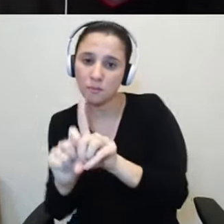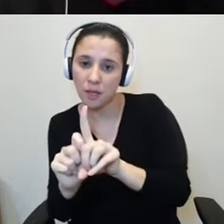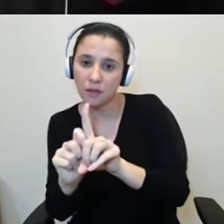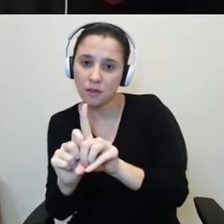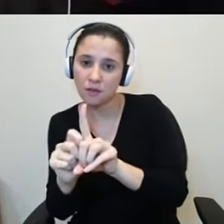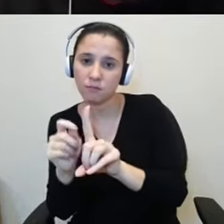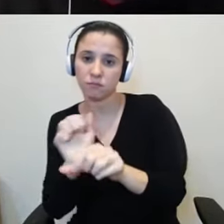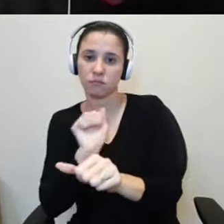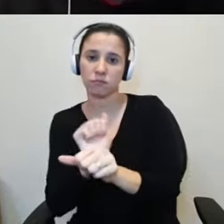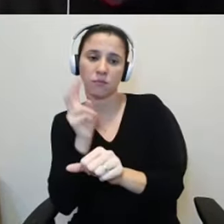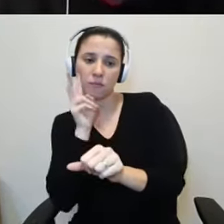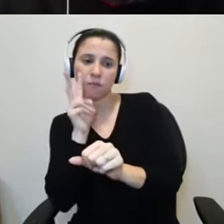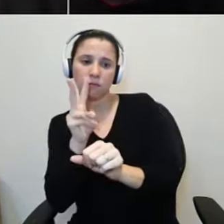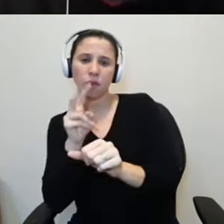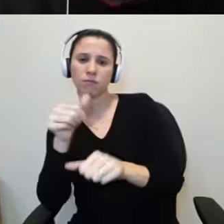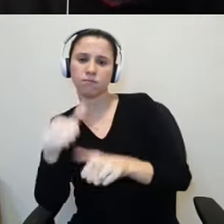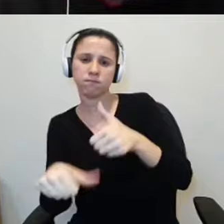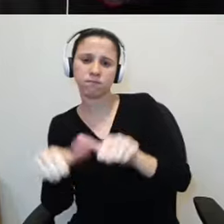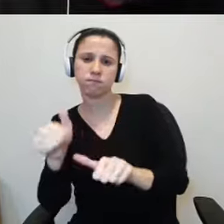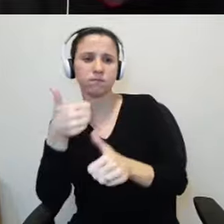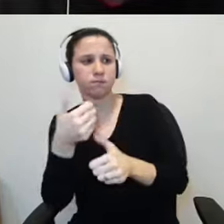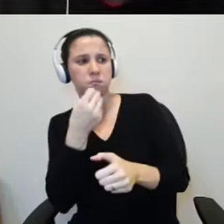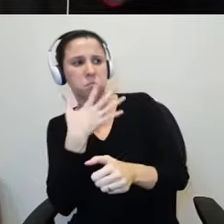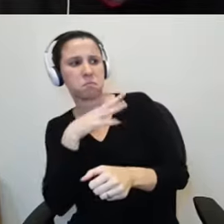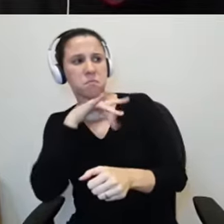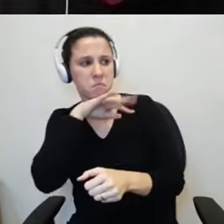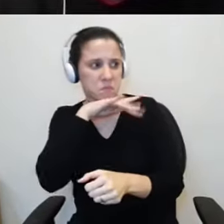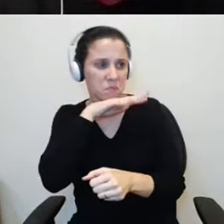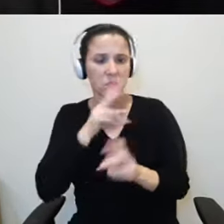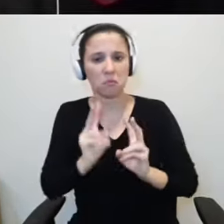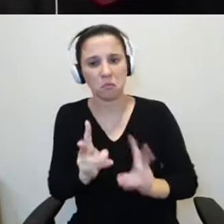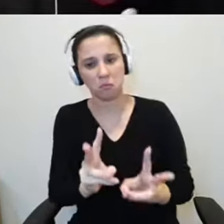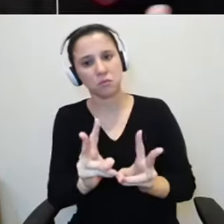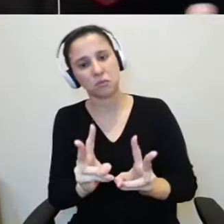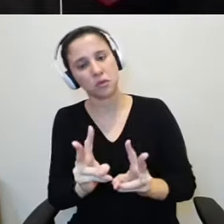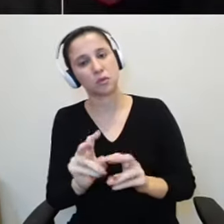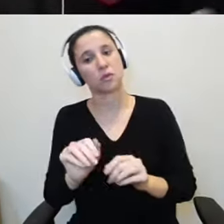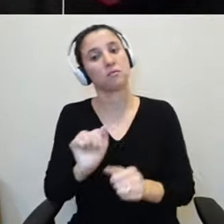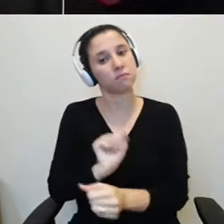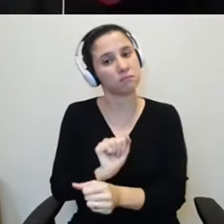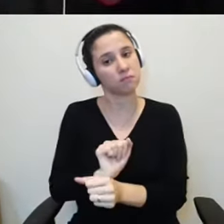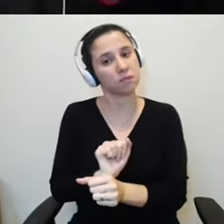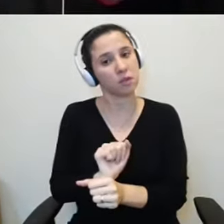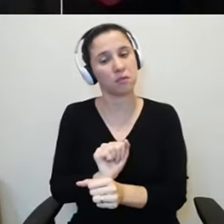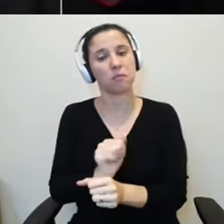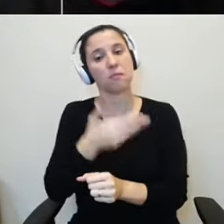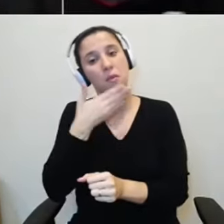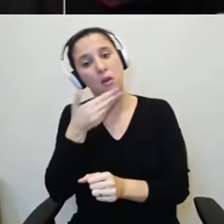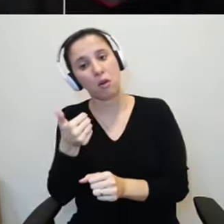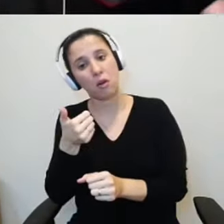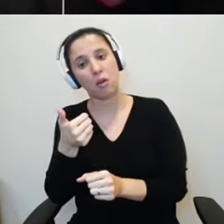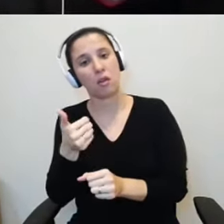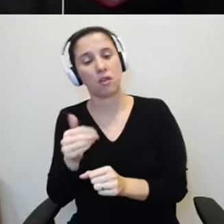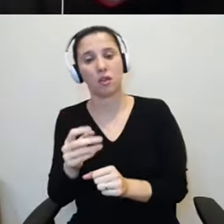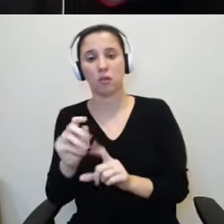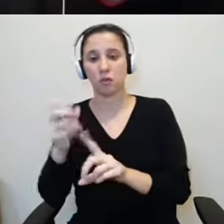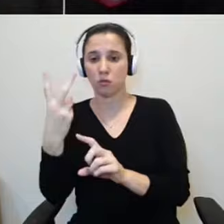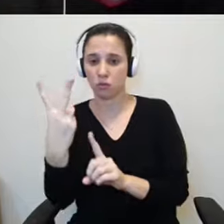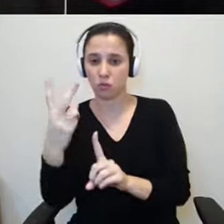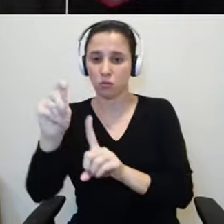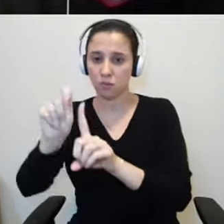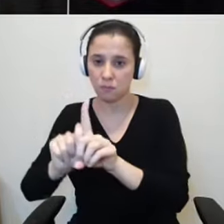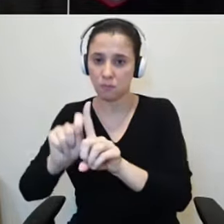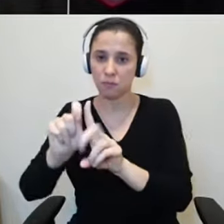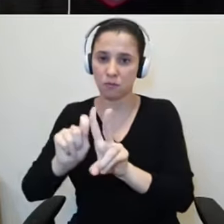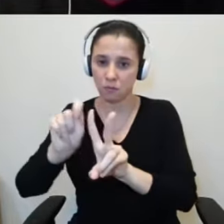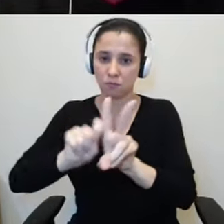isso e verificando se a gente tem que seguir dessa forma ou corrigir o curso, ou seja, corrigir a forma que a gente está executando